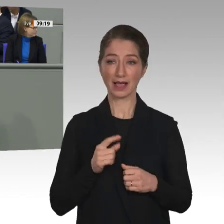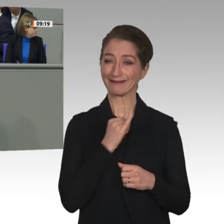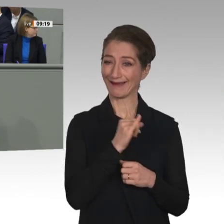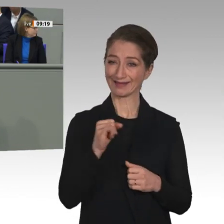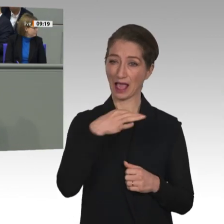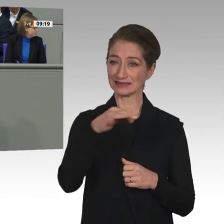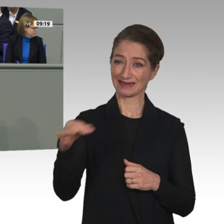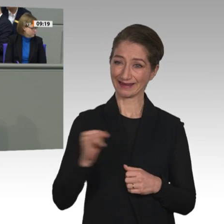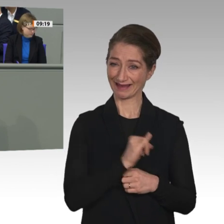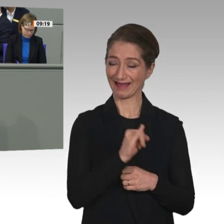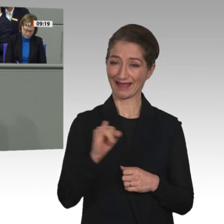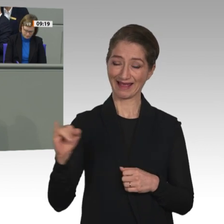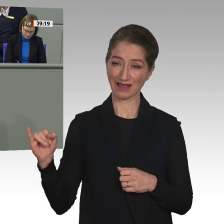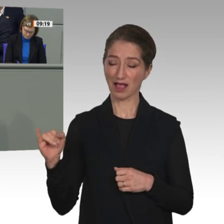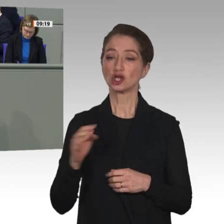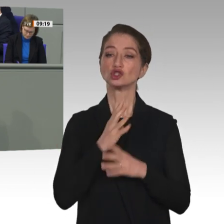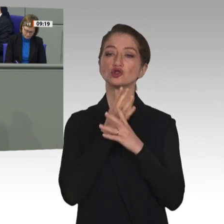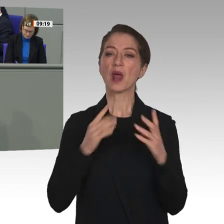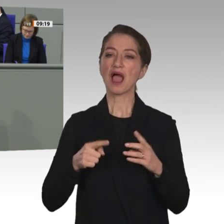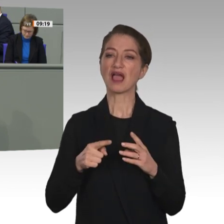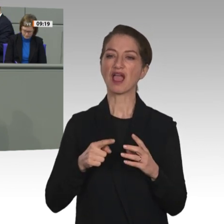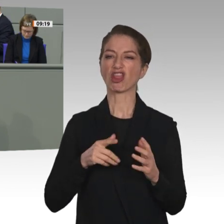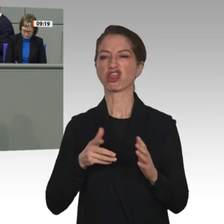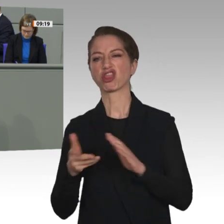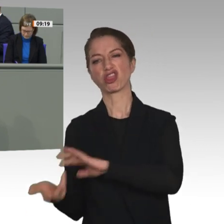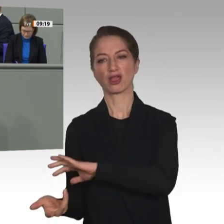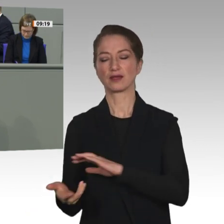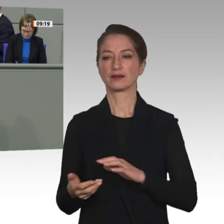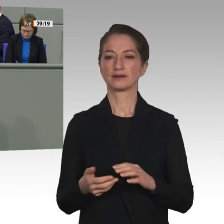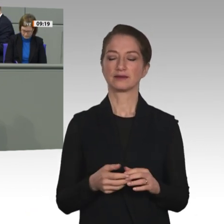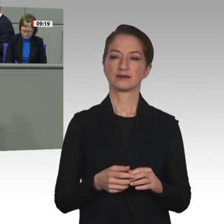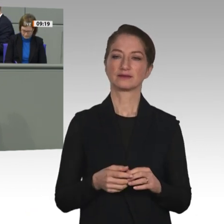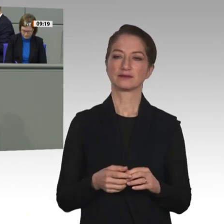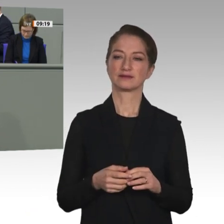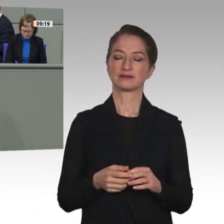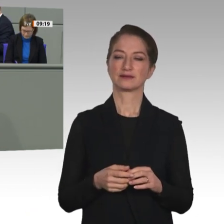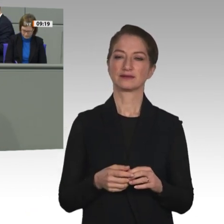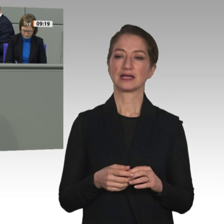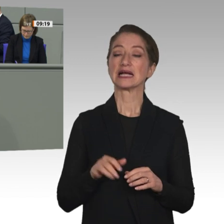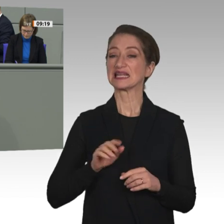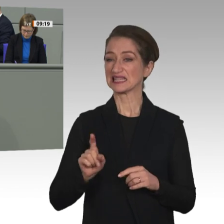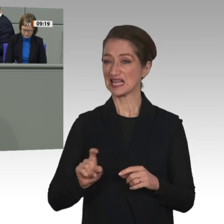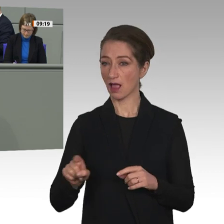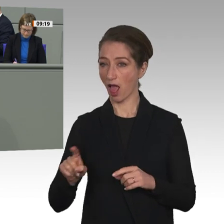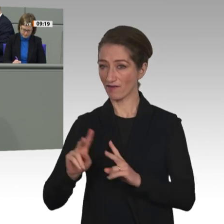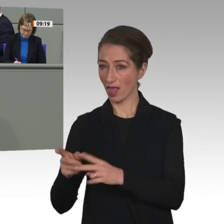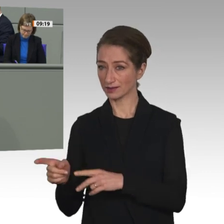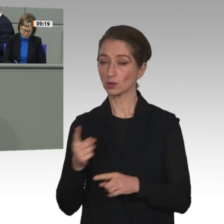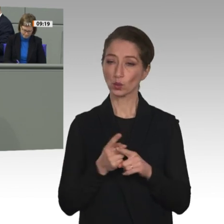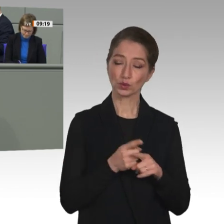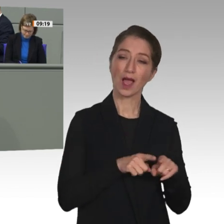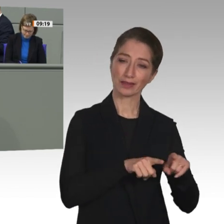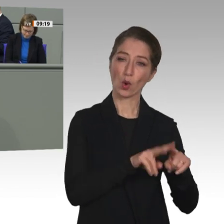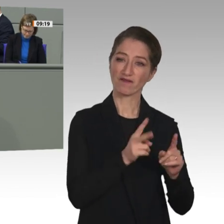muss dieser Verrohung der Sprache in der analogen, und auch das stimmt ganz besonders in der digitalen Welt, entschieden